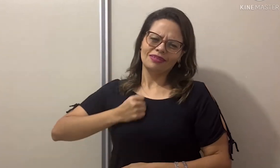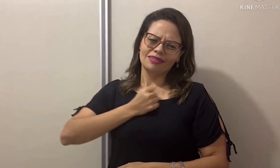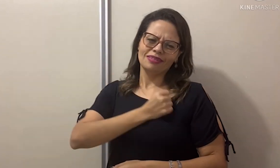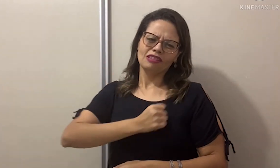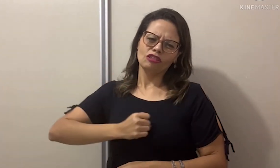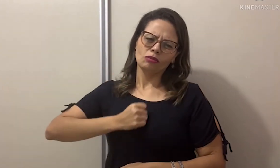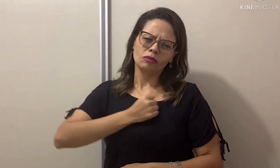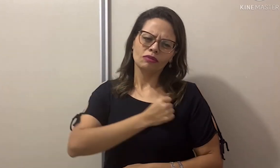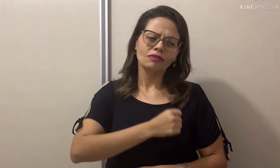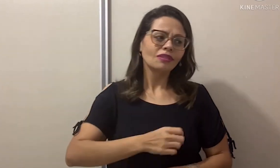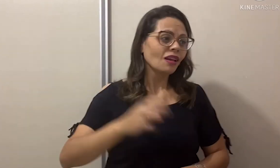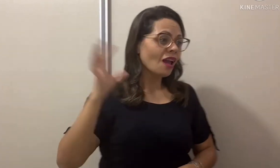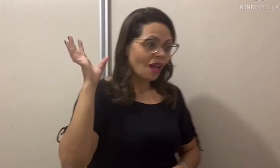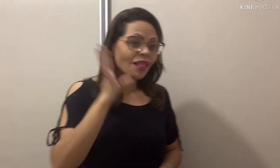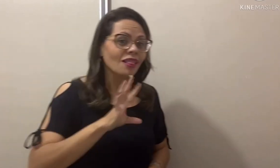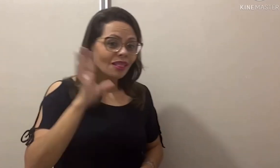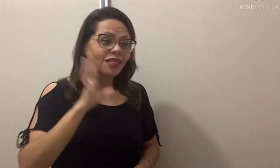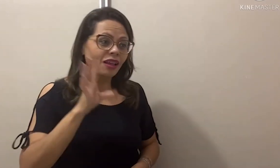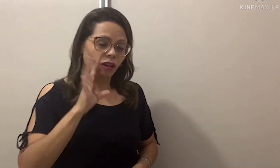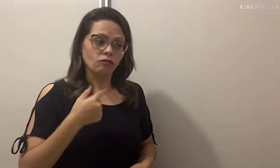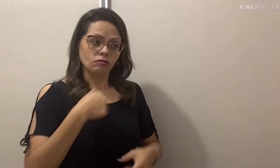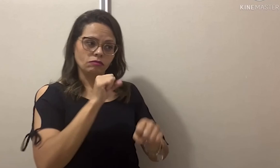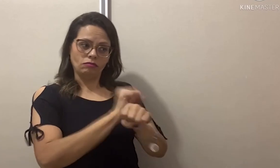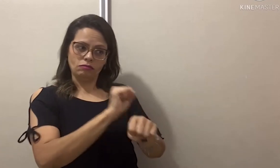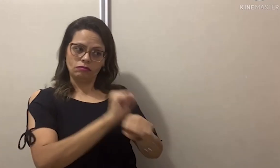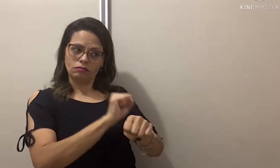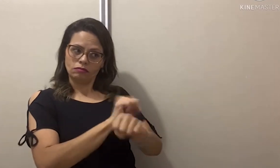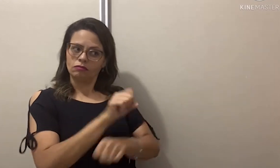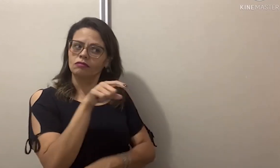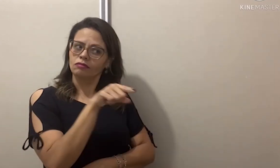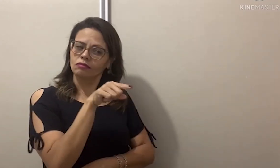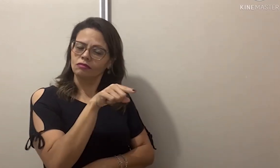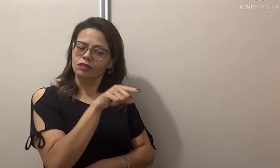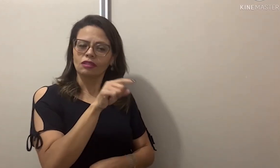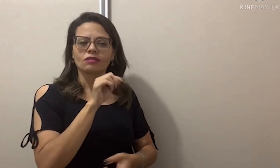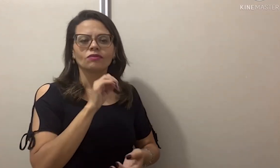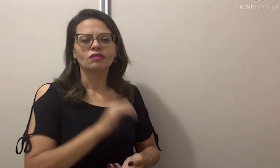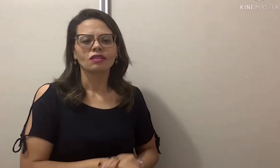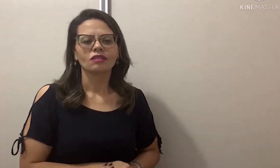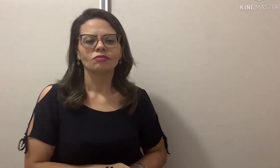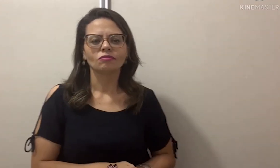Saudade de todos. Legal, eu vou esperar você.